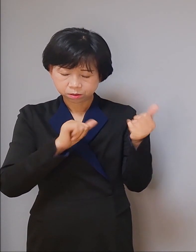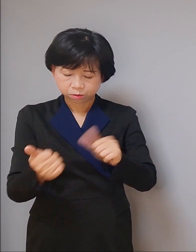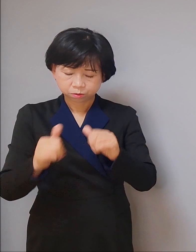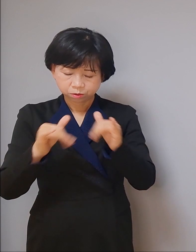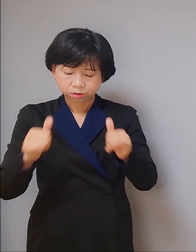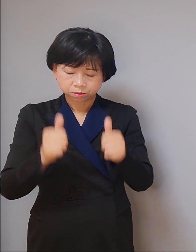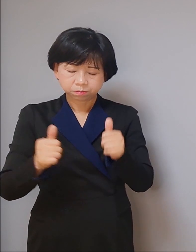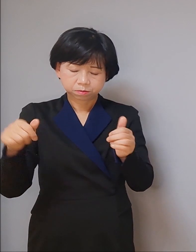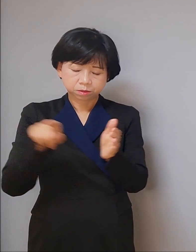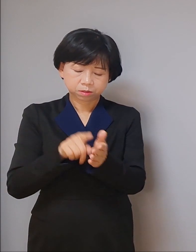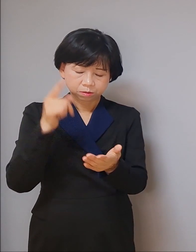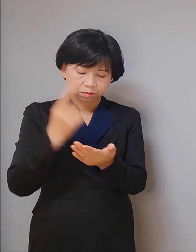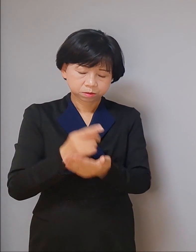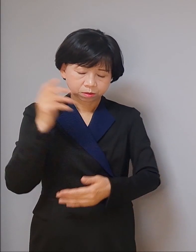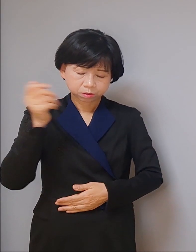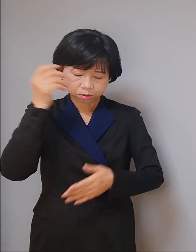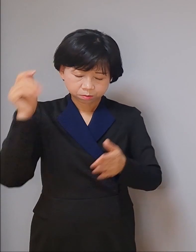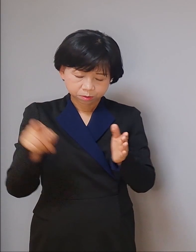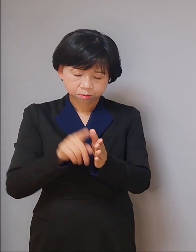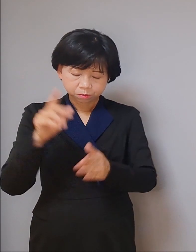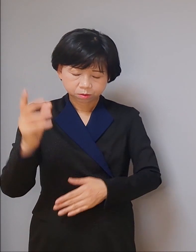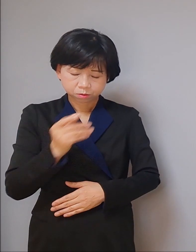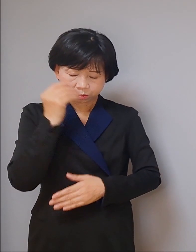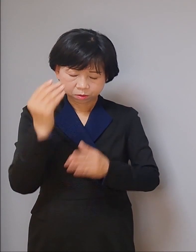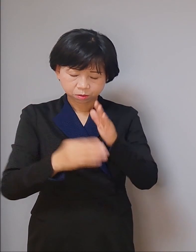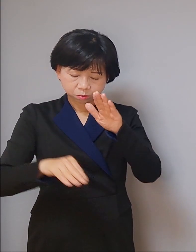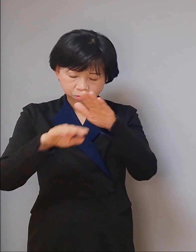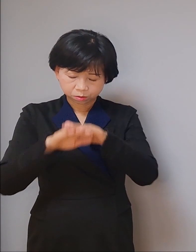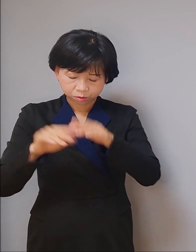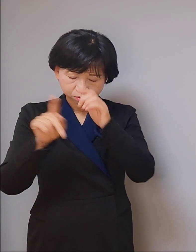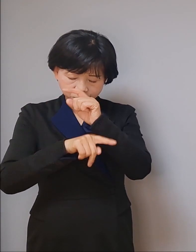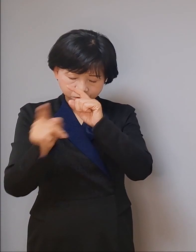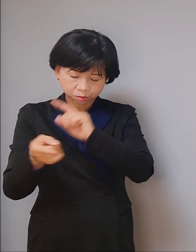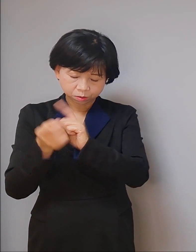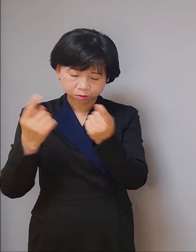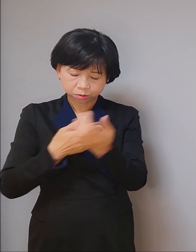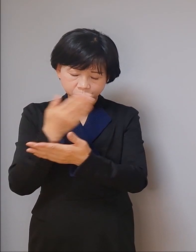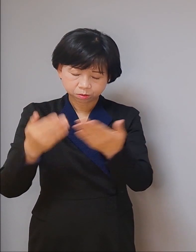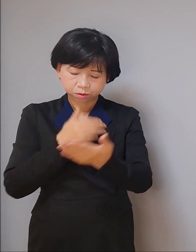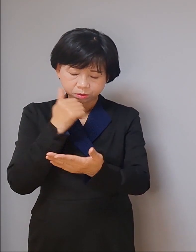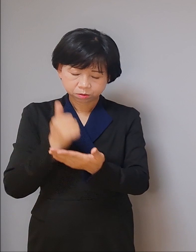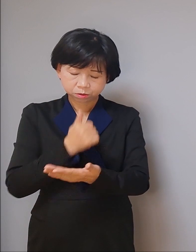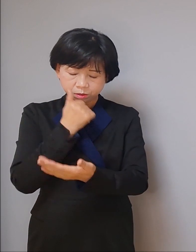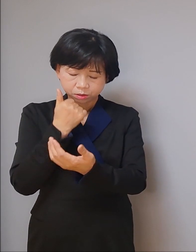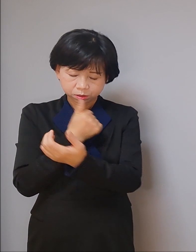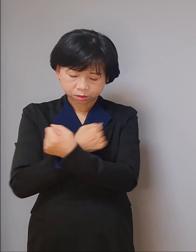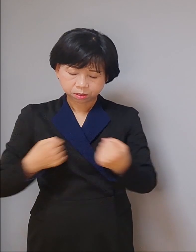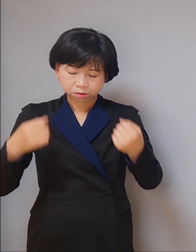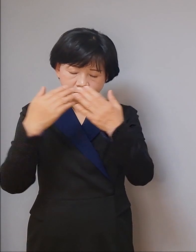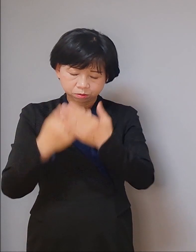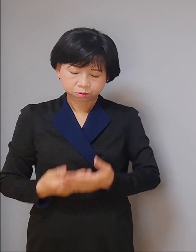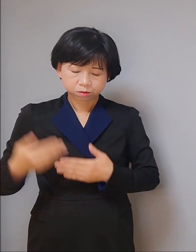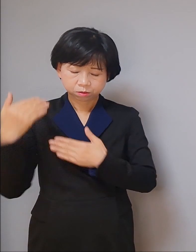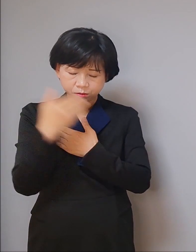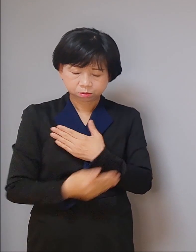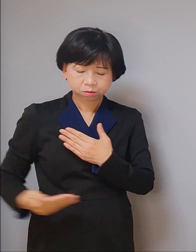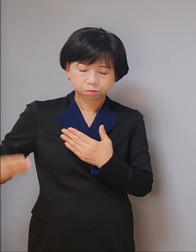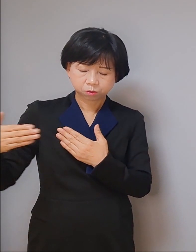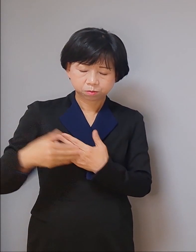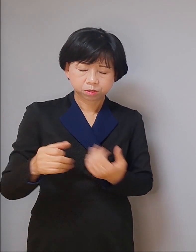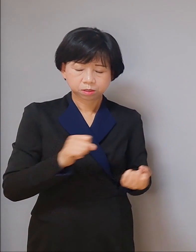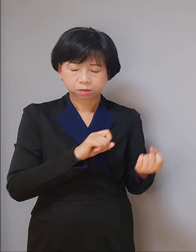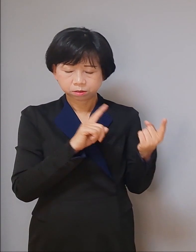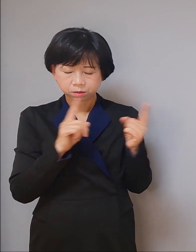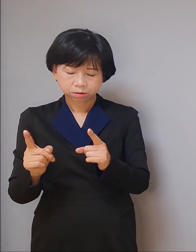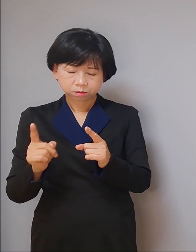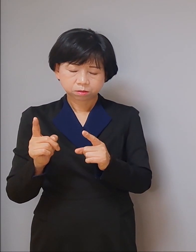오시리라. 성령을 믿사오며 거룩한 공예와 성도가 서로 교통하는 것과 죄를 사하여 주시는